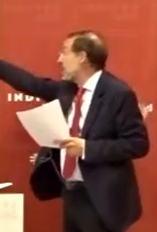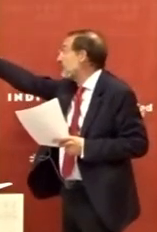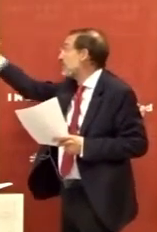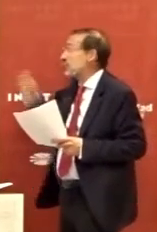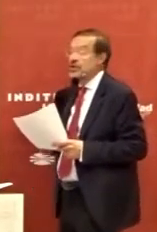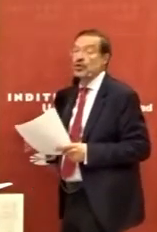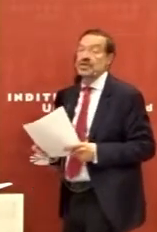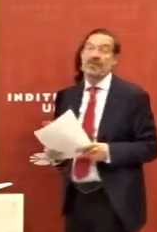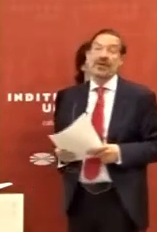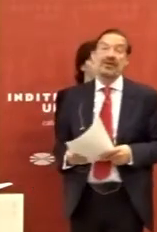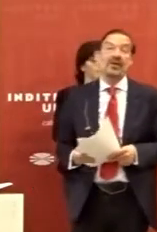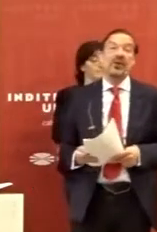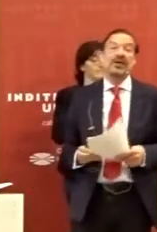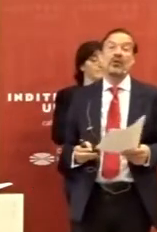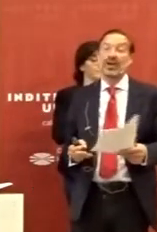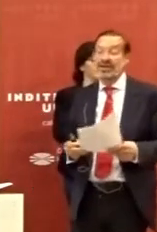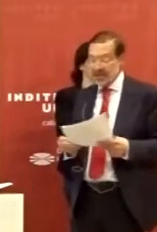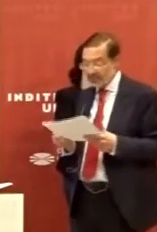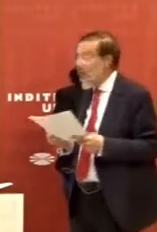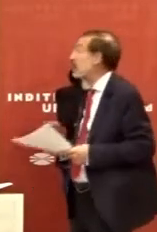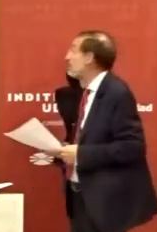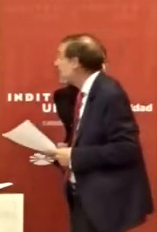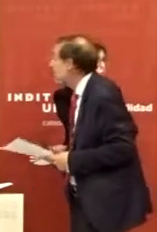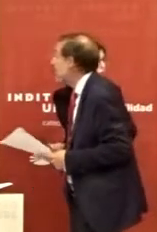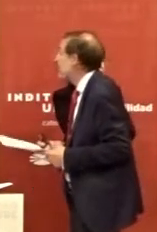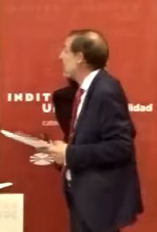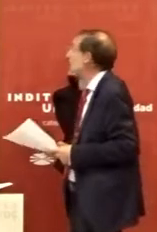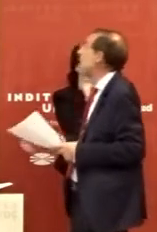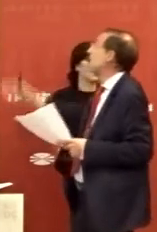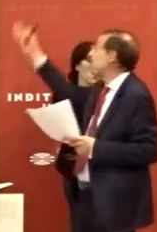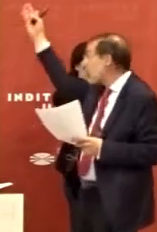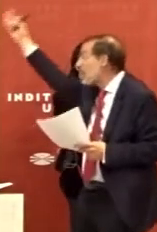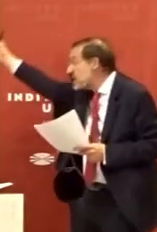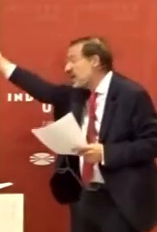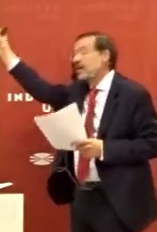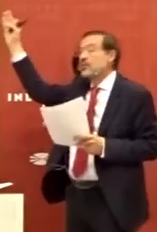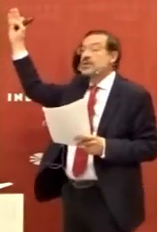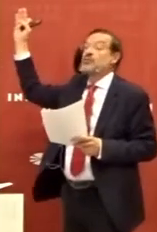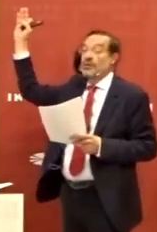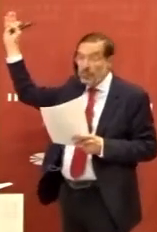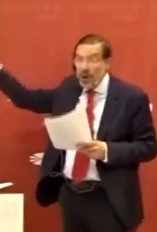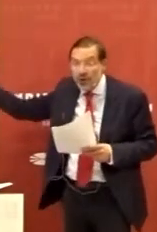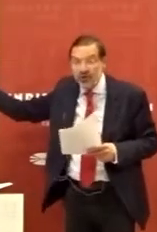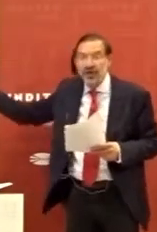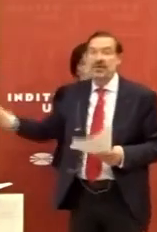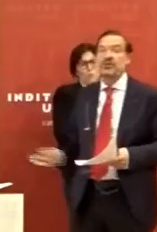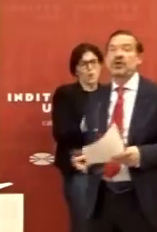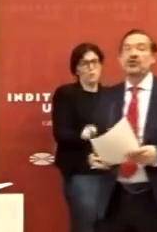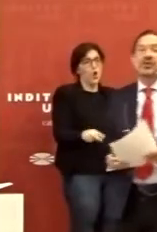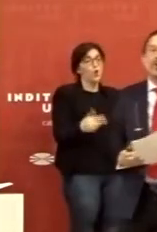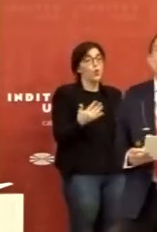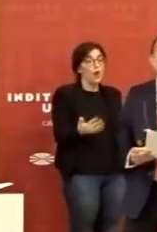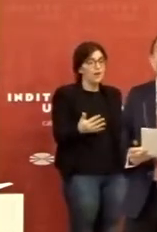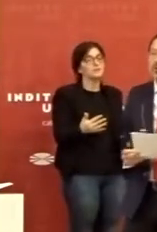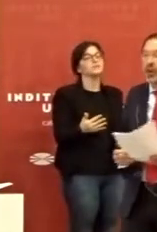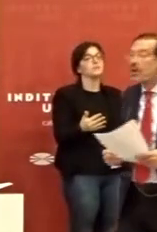las personas con discapacidad intelectual tienen una tasa de empleo del 20%, y todavía en una situación peor que las personas